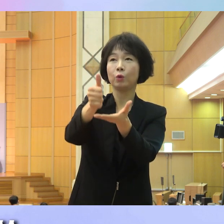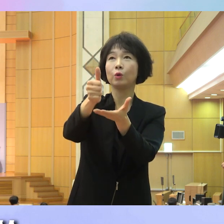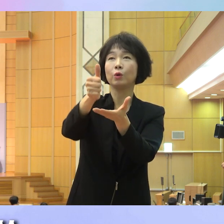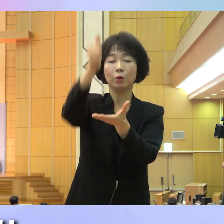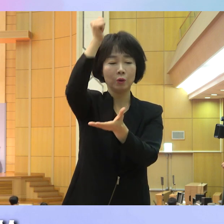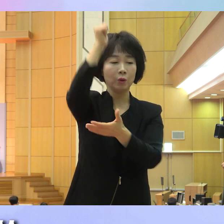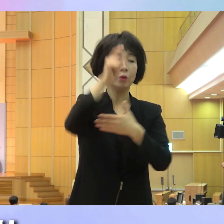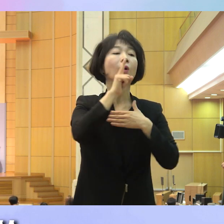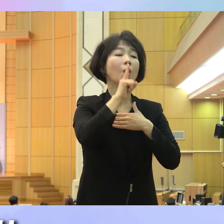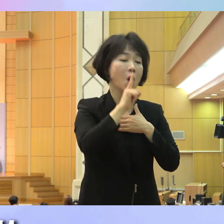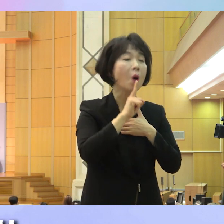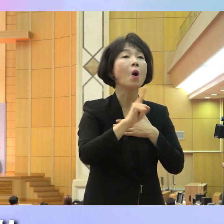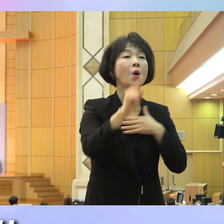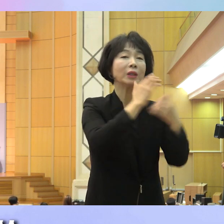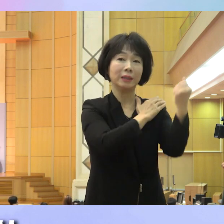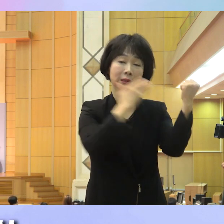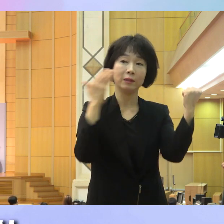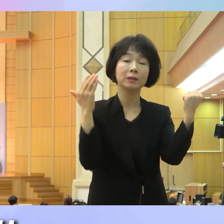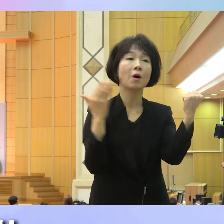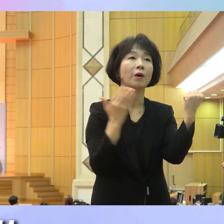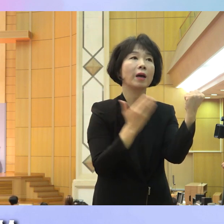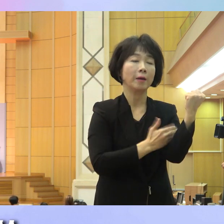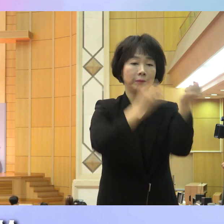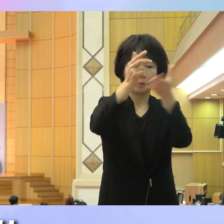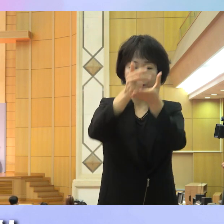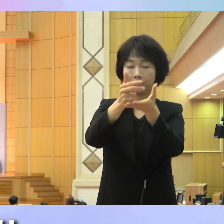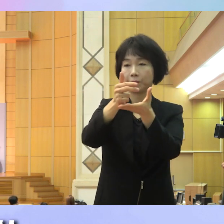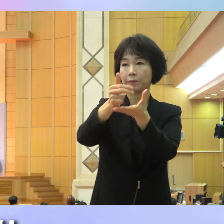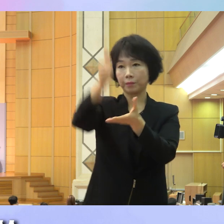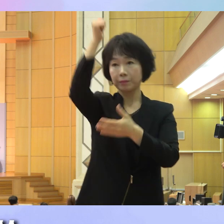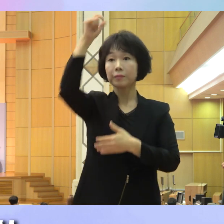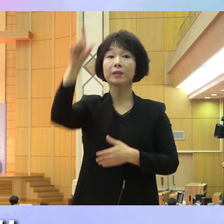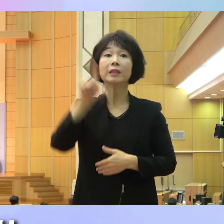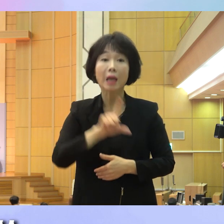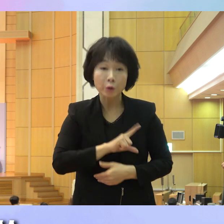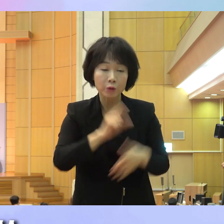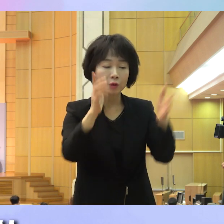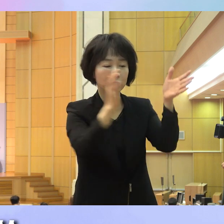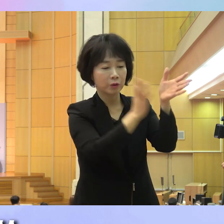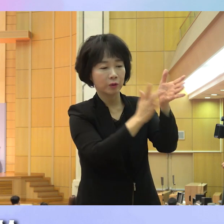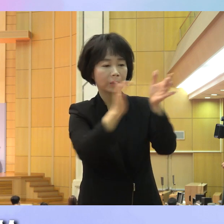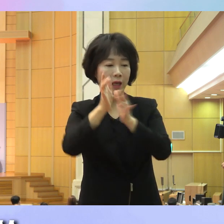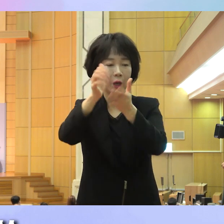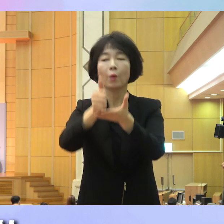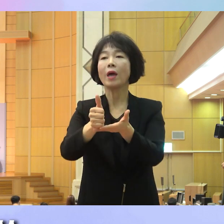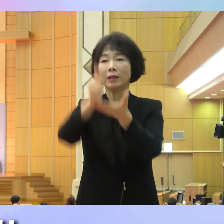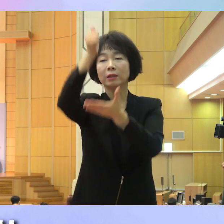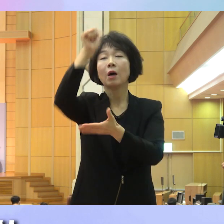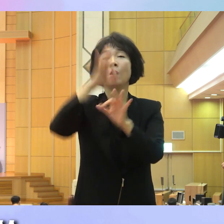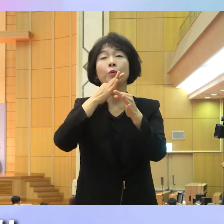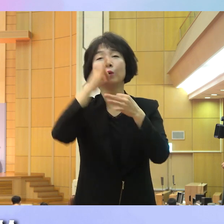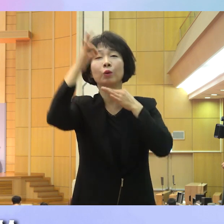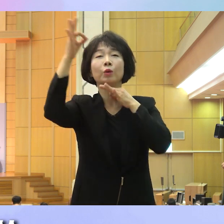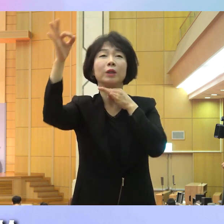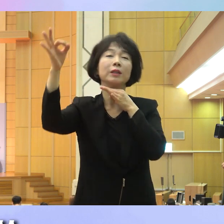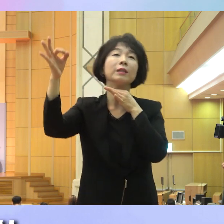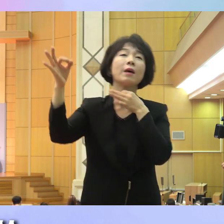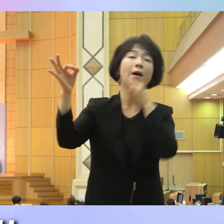예수 오 능력의 그 이름 예수 나